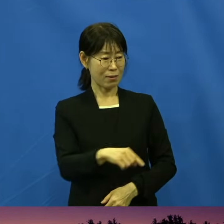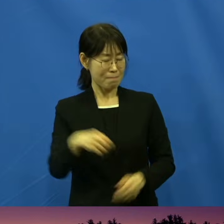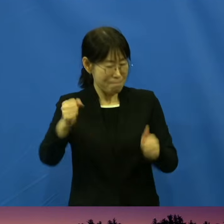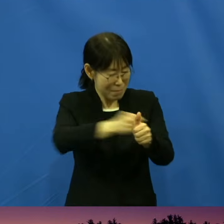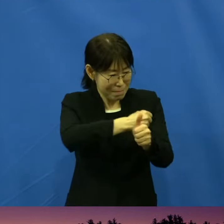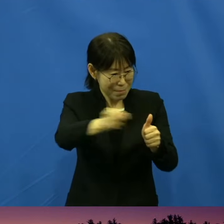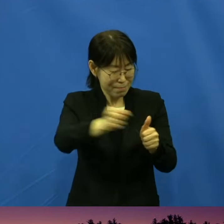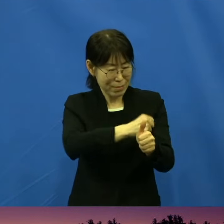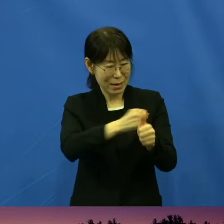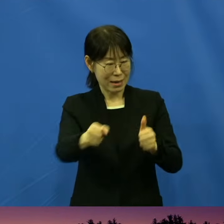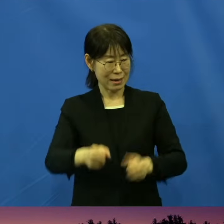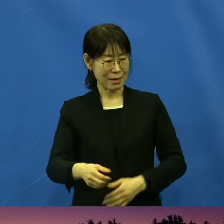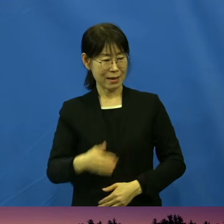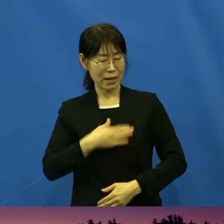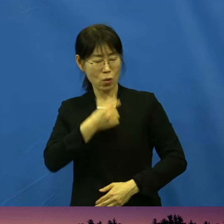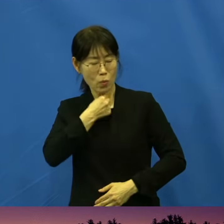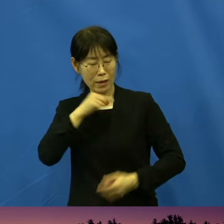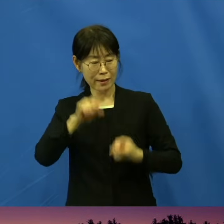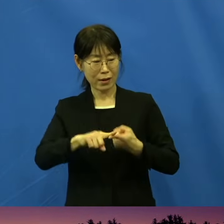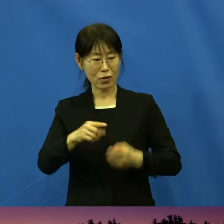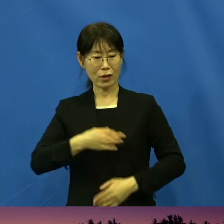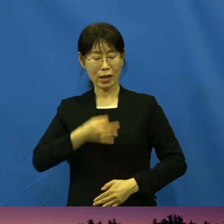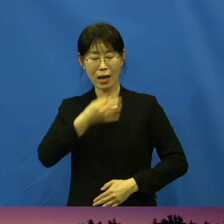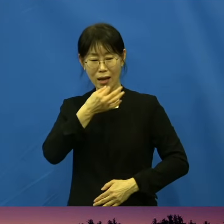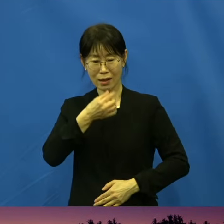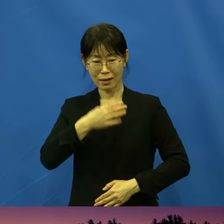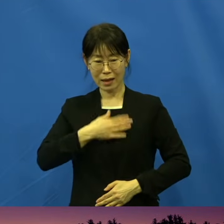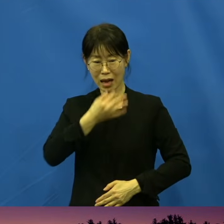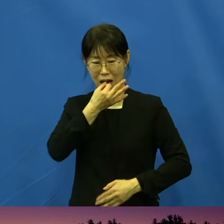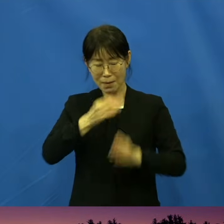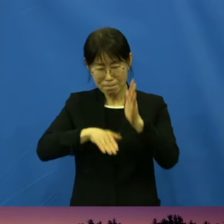폭력적이고 가학적인 삶을 살았어요.